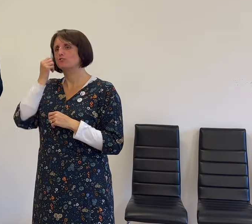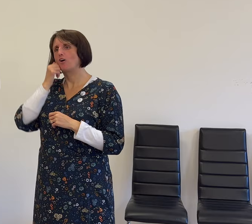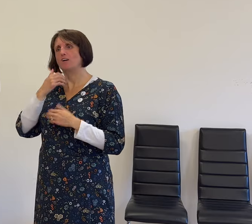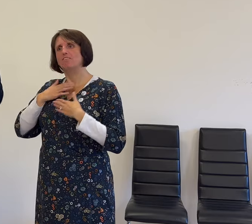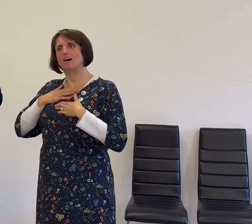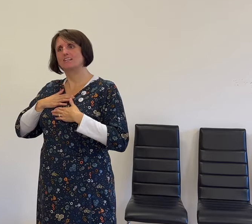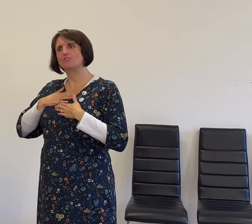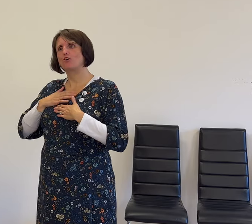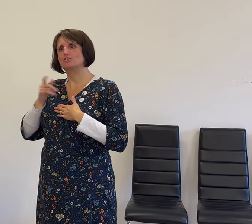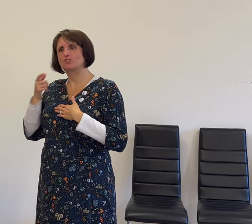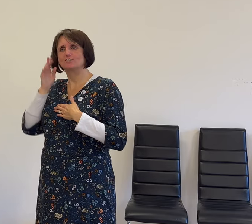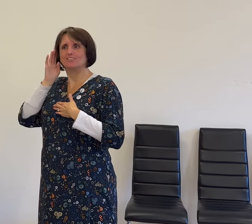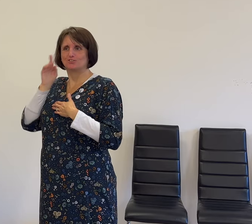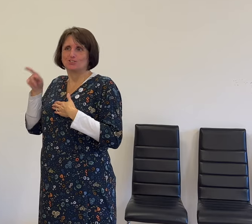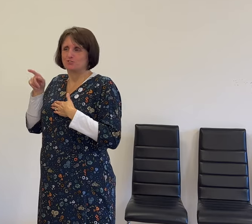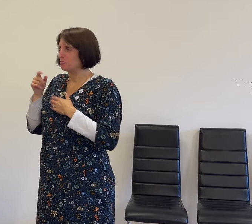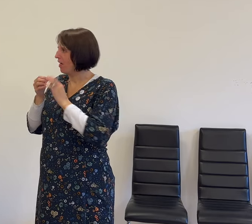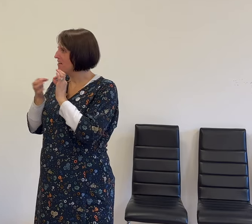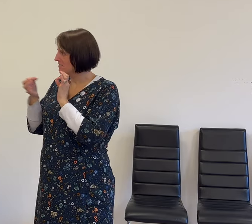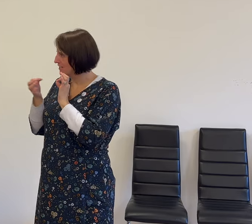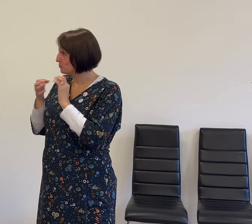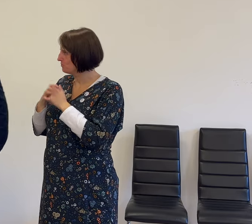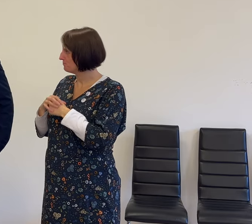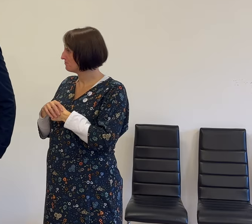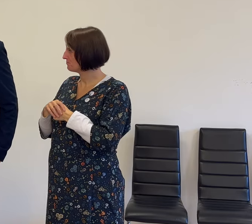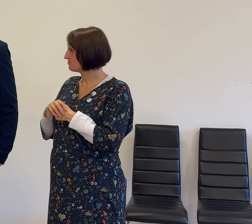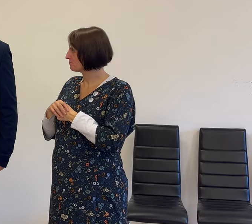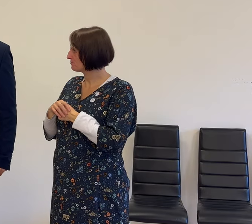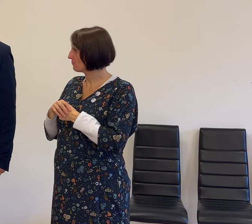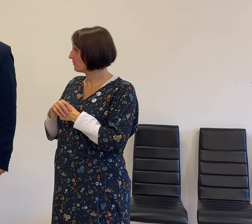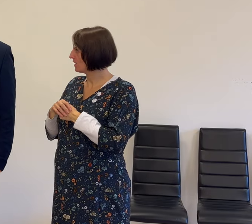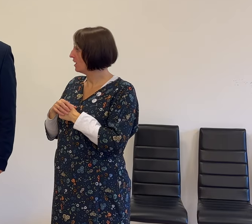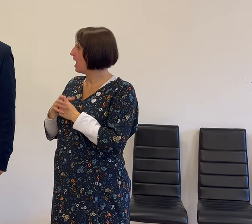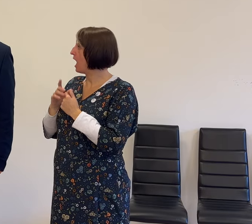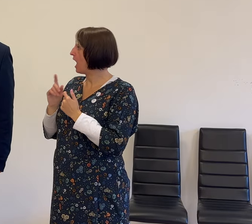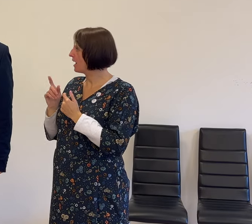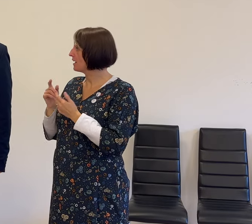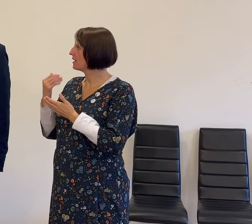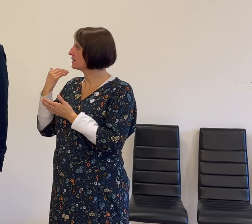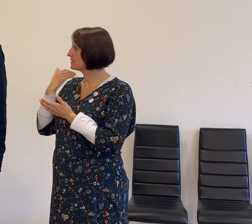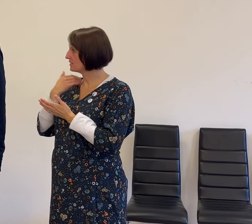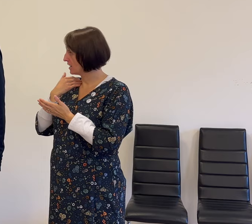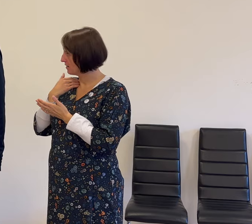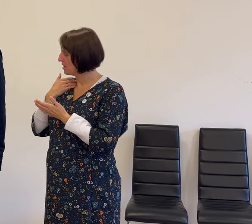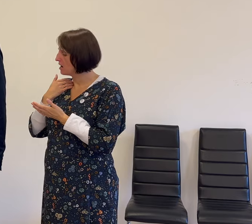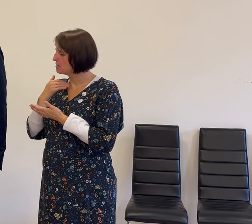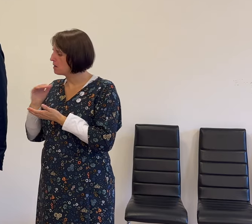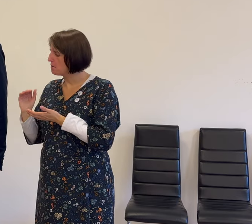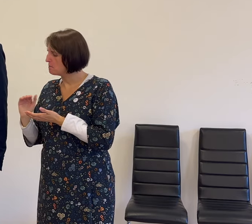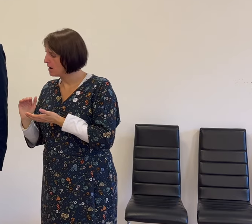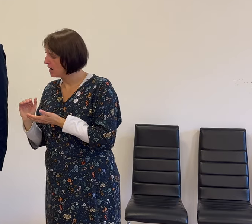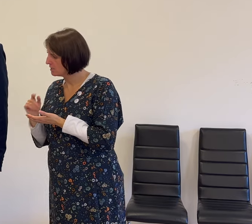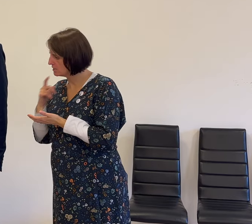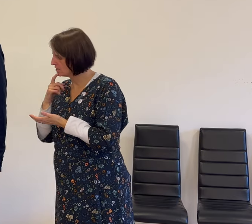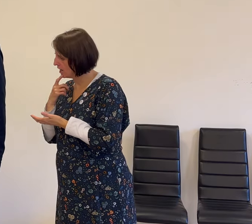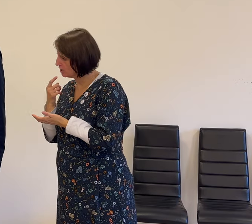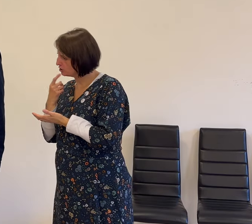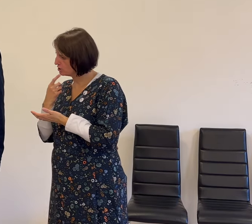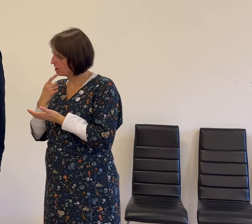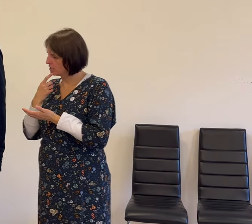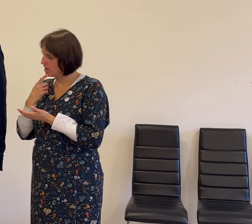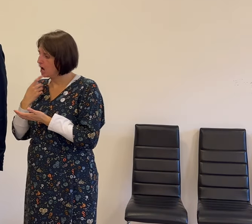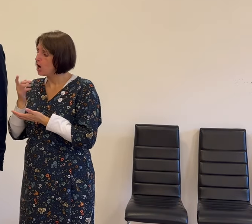nevíte, kudy kam a jste v háji, tak si řeknete, no, jenomže David tady má řešení. A řekne,